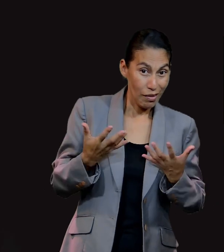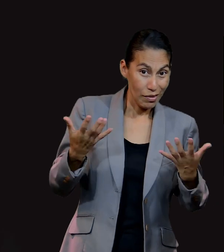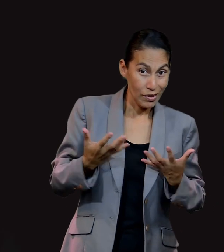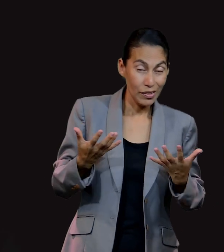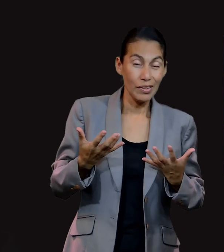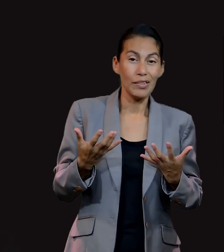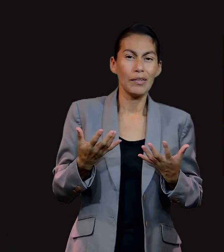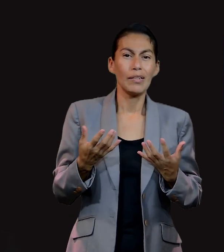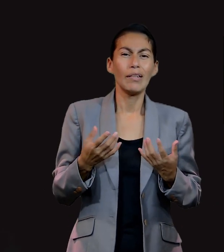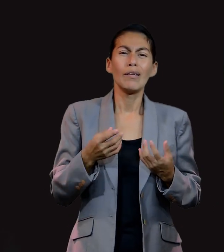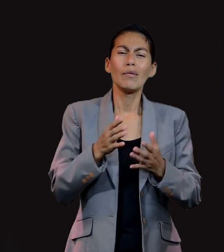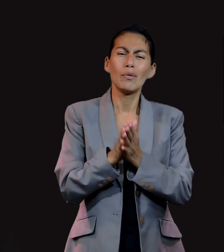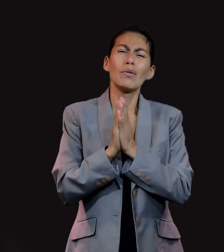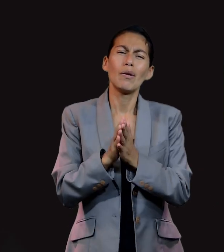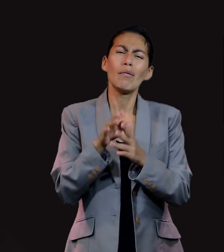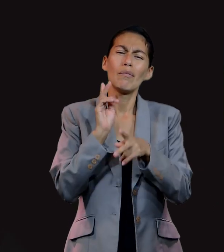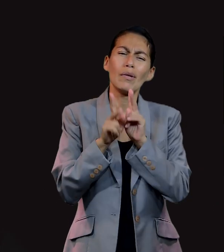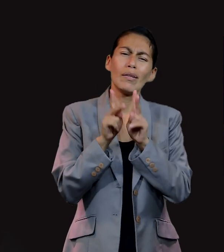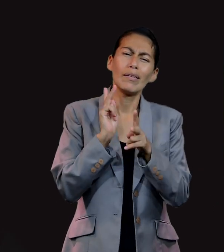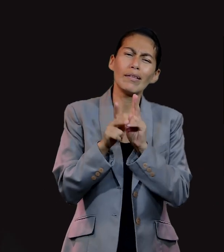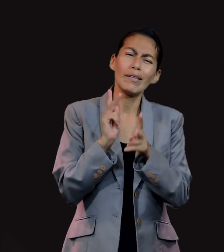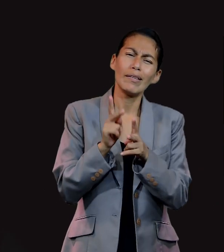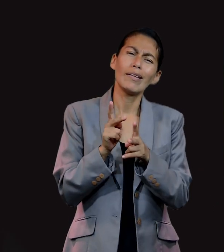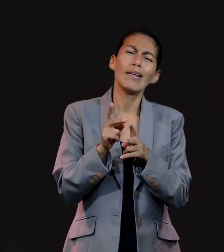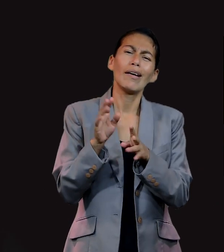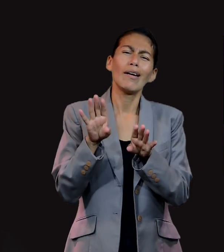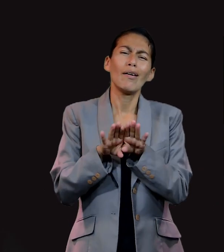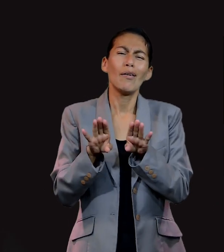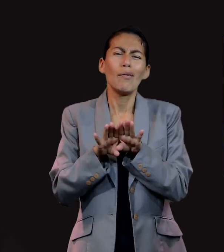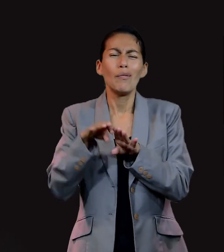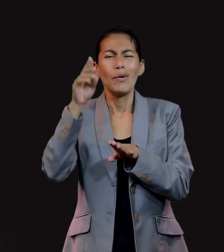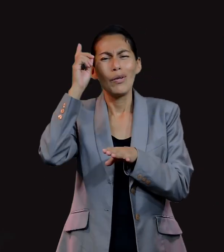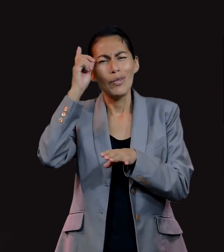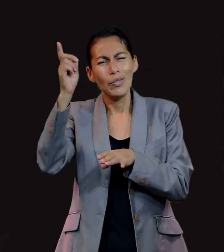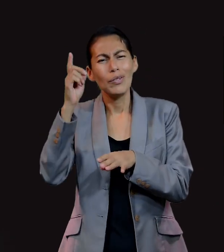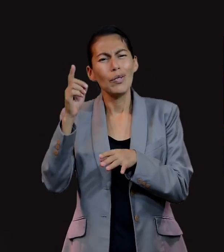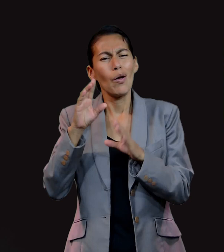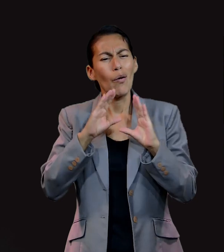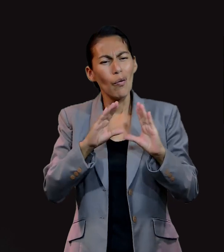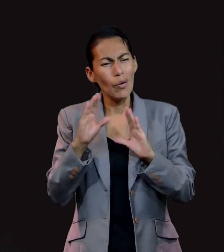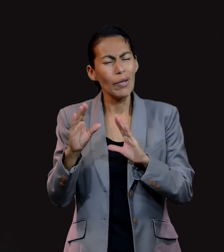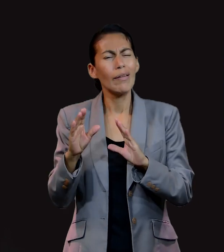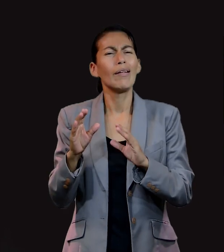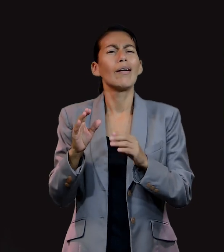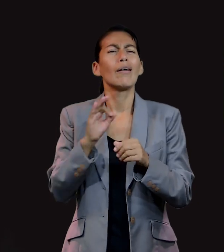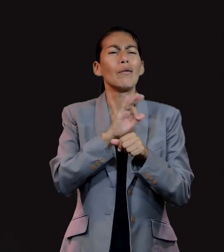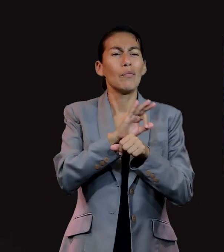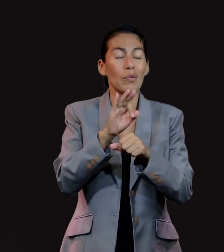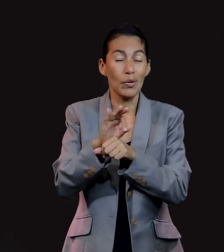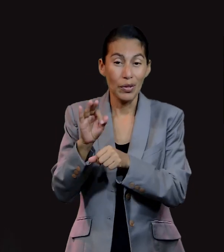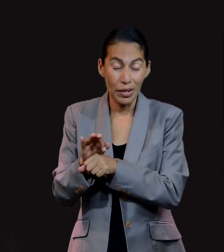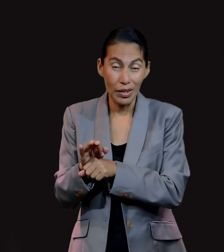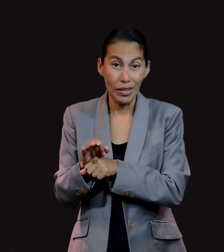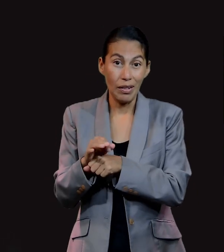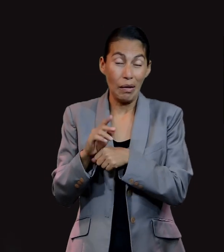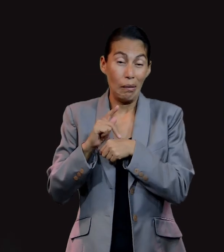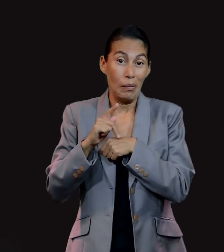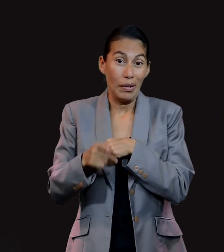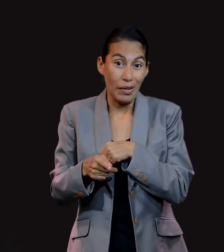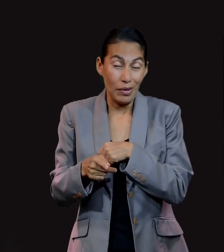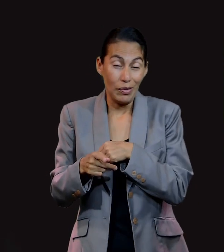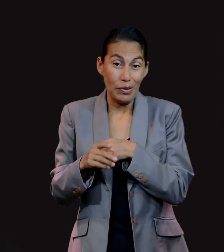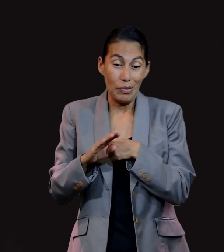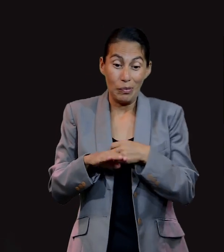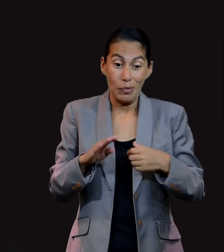que Dios ha hecho en su vida cuéntenos como Dios lo ha protegido lo ha guiado lo ha protegido de